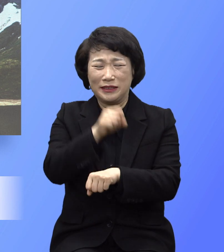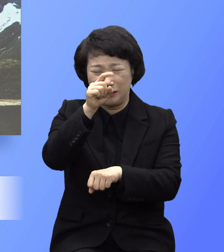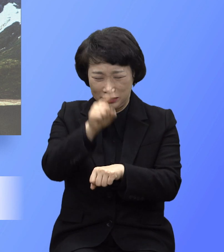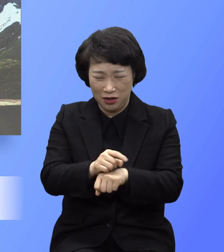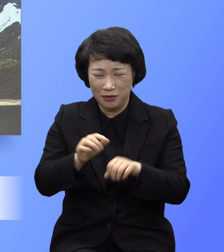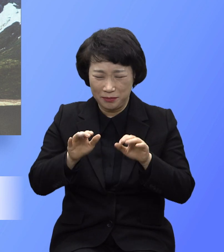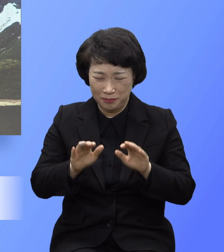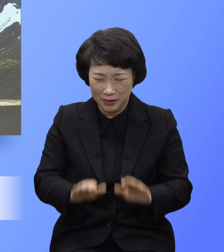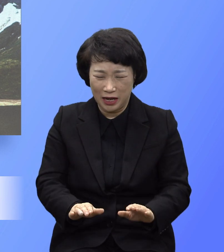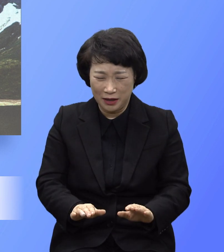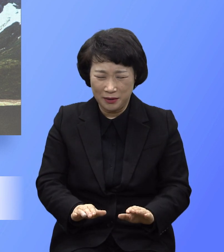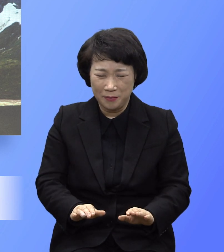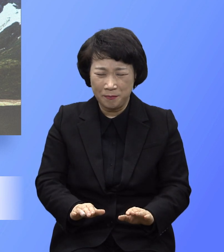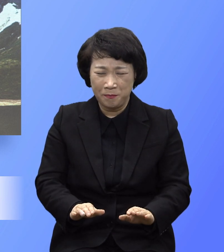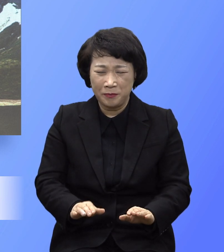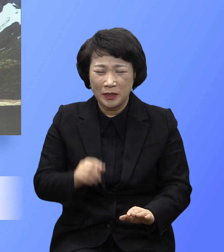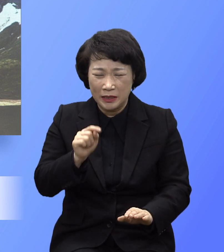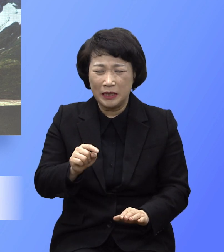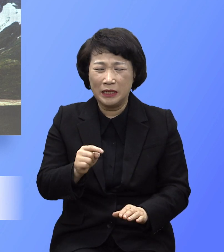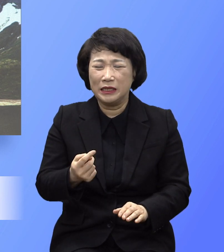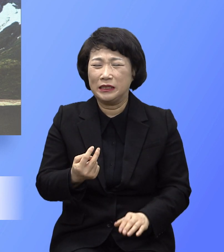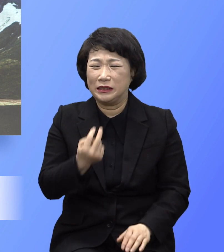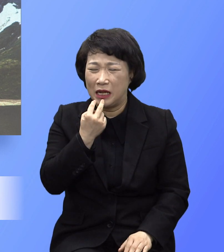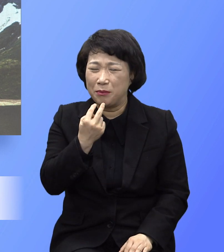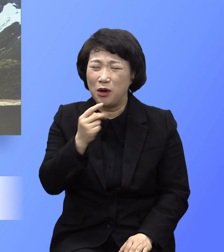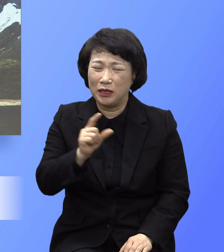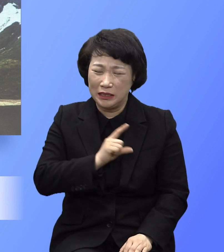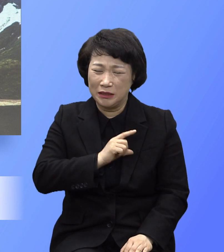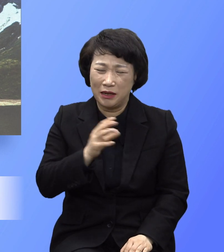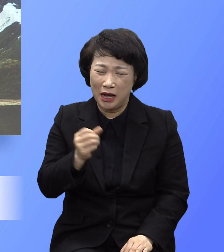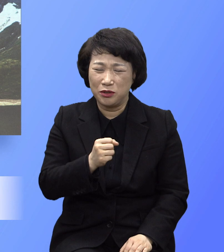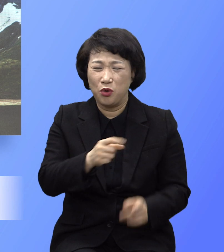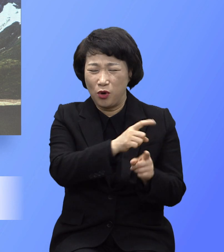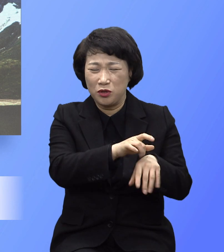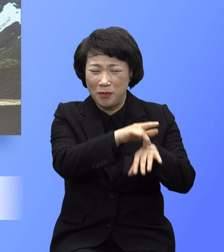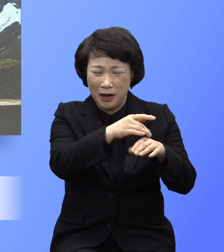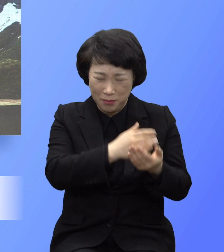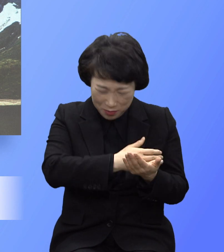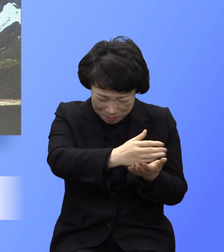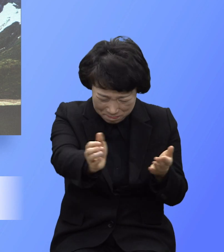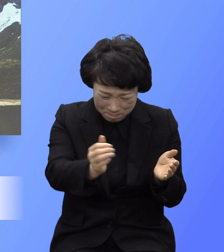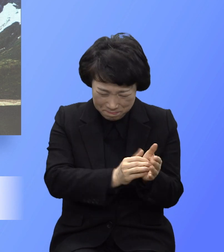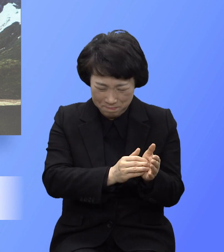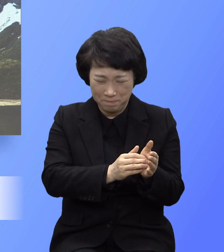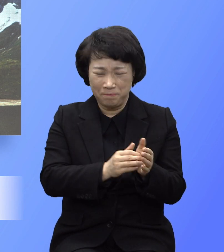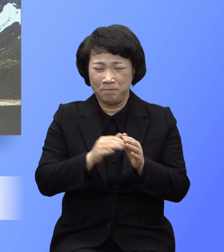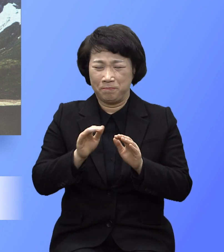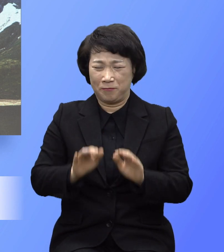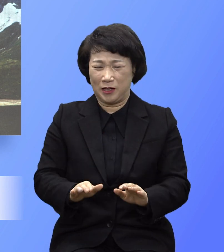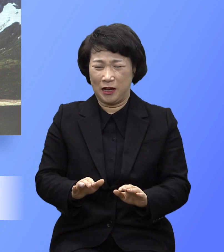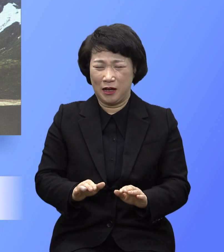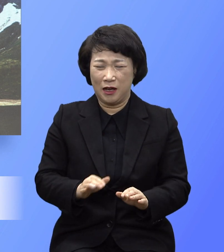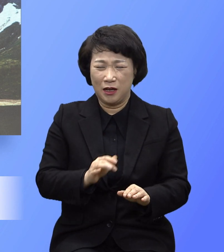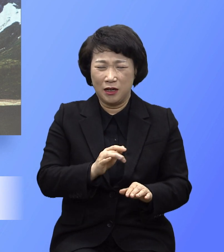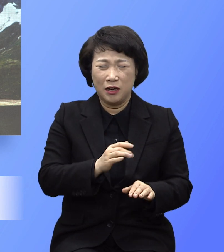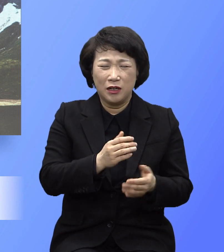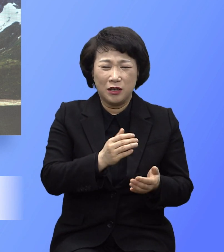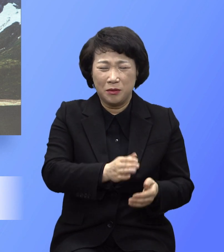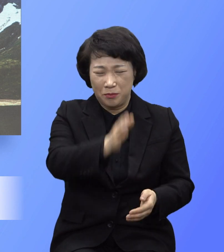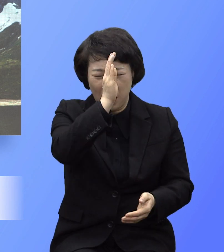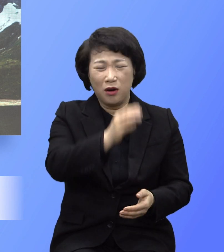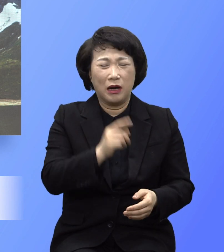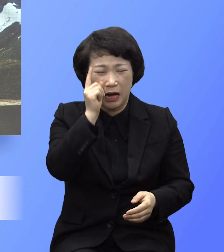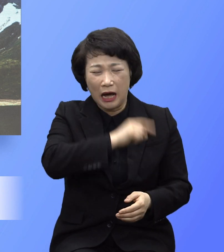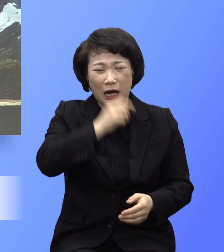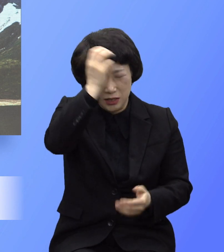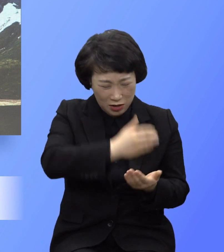특성입니다. 그 생명의 이름으로 원수를 몰아냈습니다. 나간 질병과